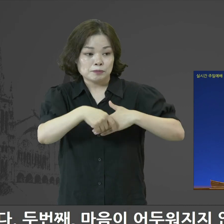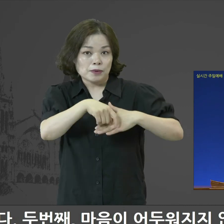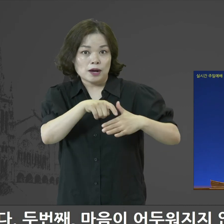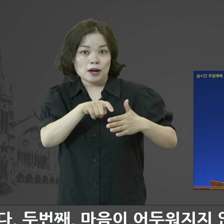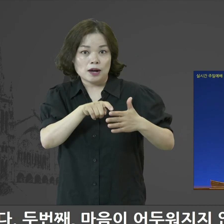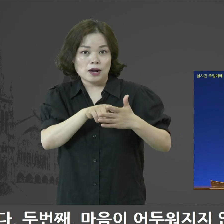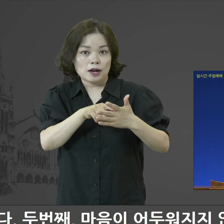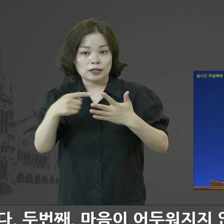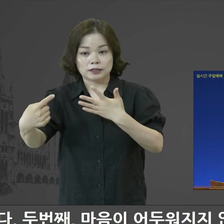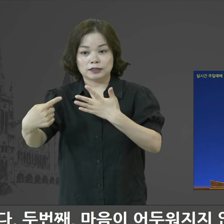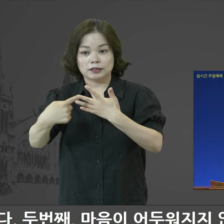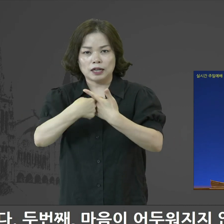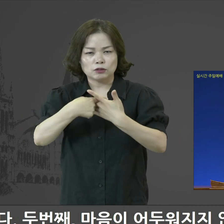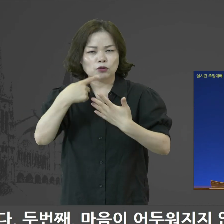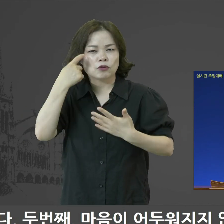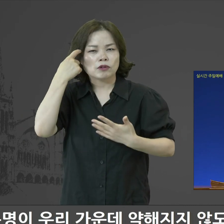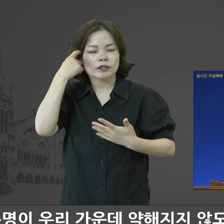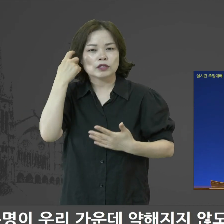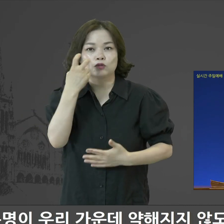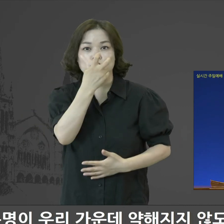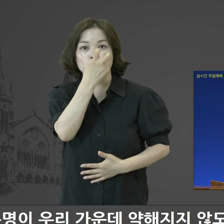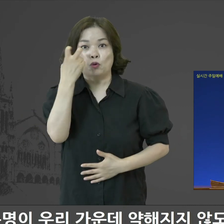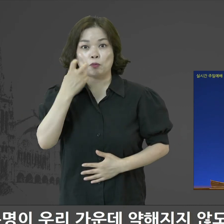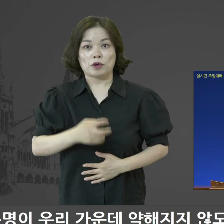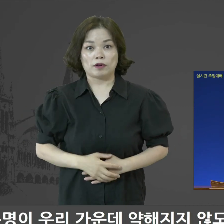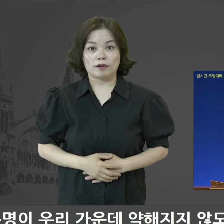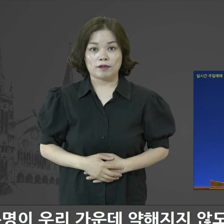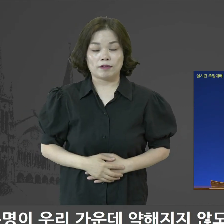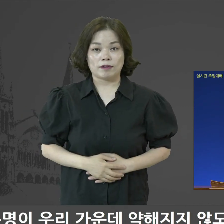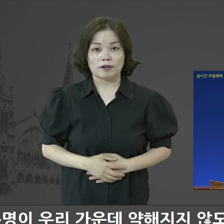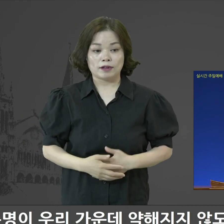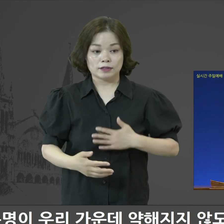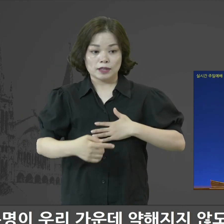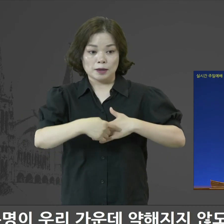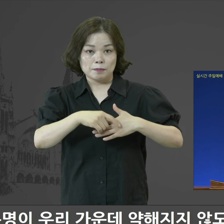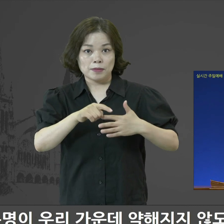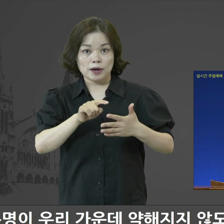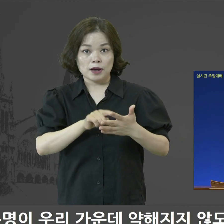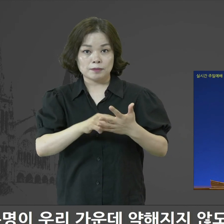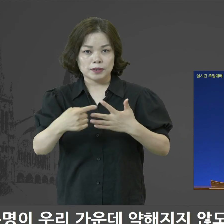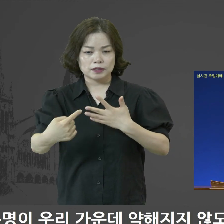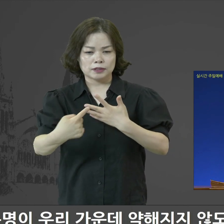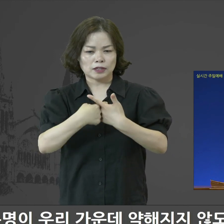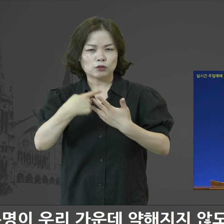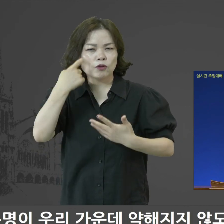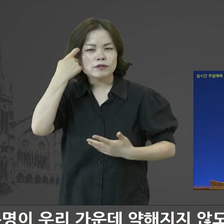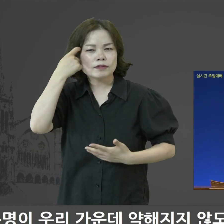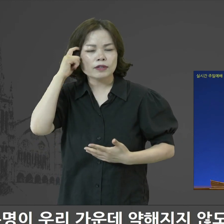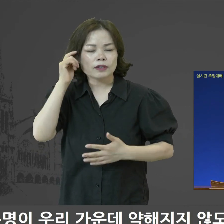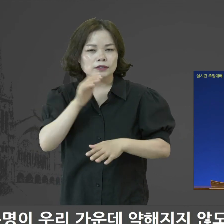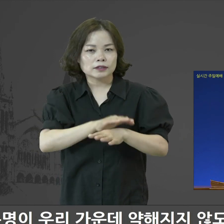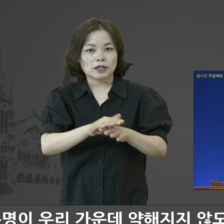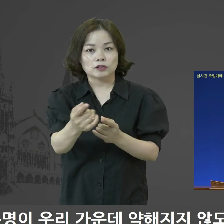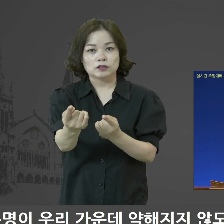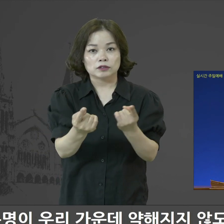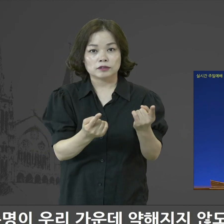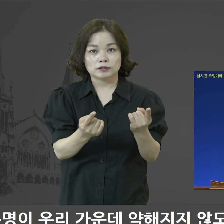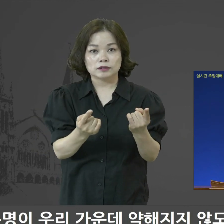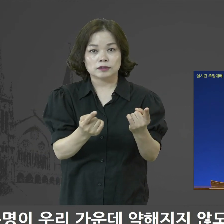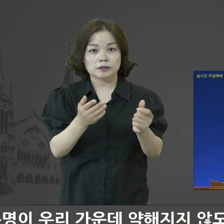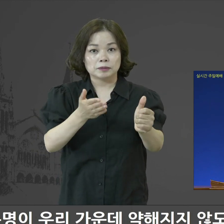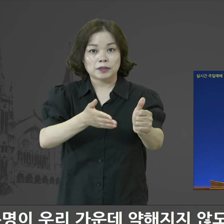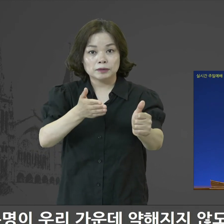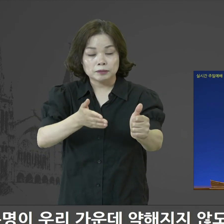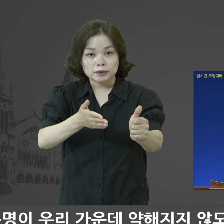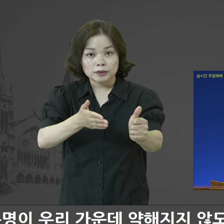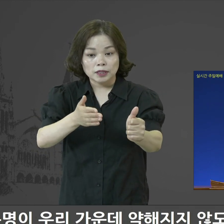마음을 관통하는 생각이 총명이라고 그랬거든요. 내 마음을 관통하는 생각들을 잘 다루시기 바랍니다. 그